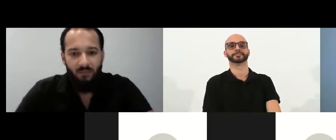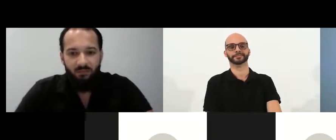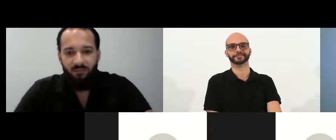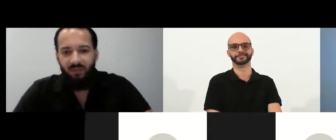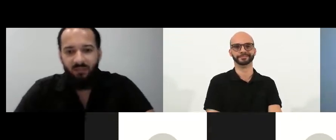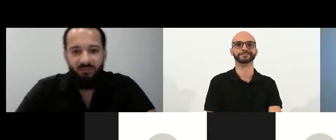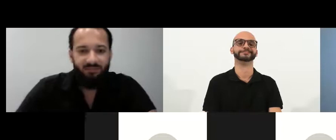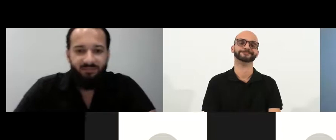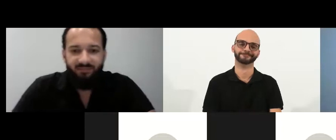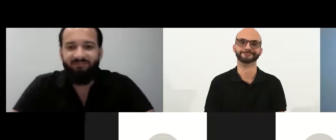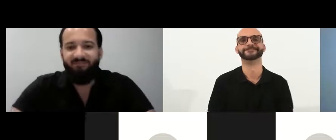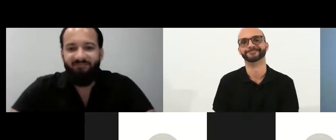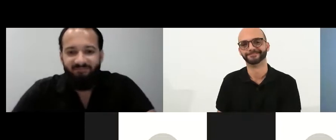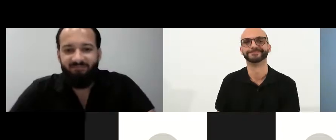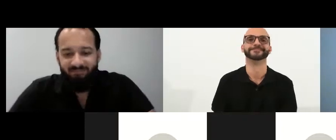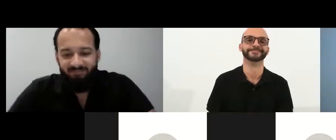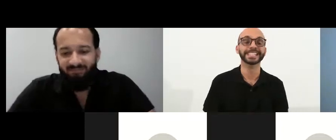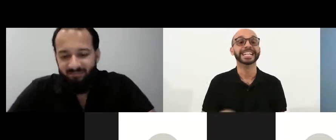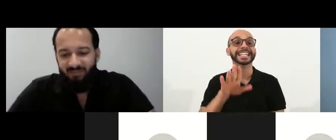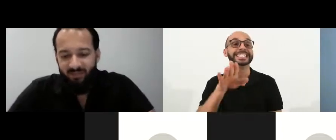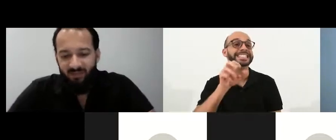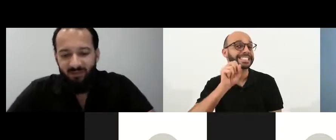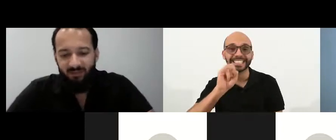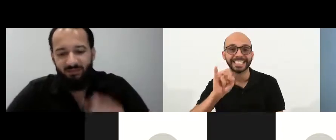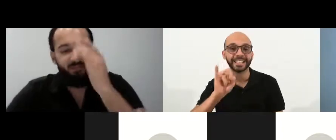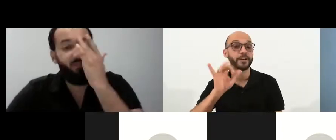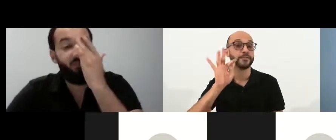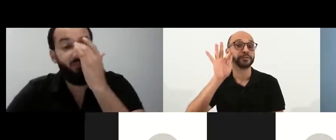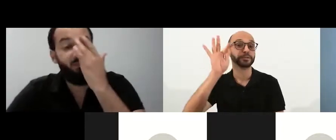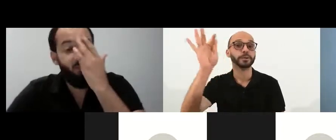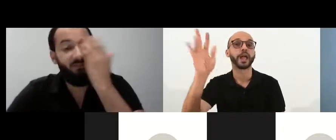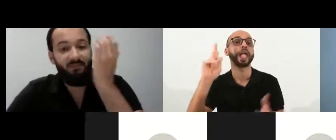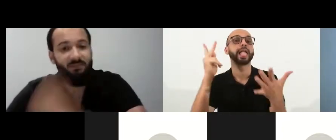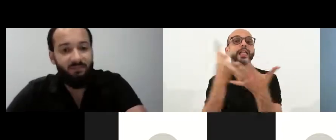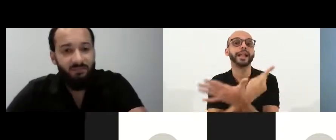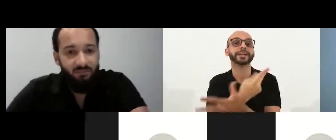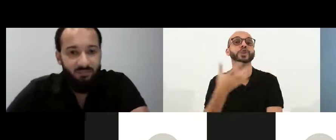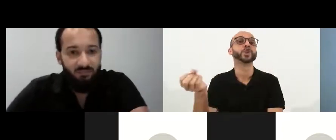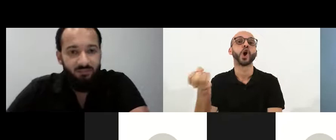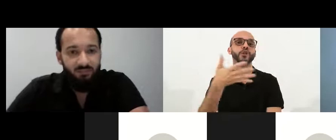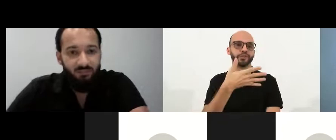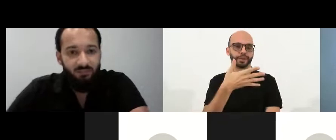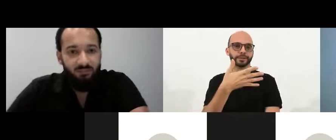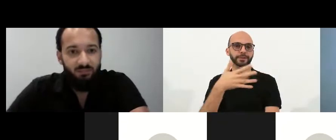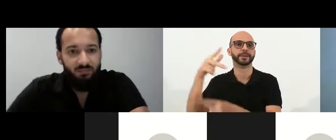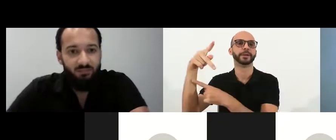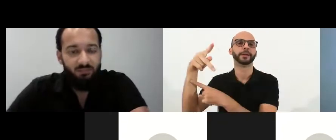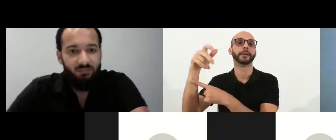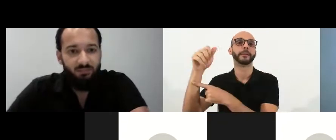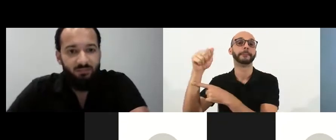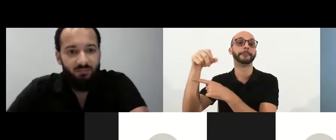essas informações. Isso é algo para a gente repensar. Se futuramente